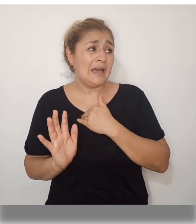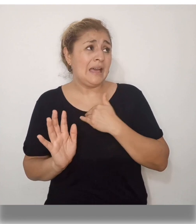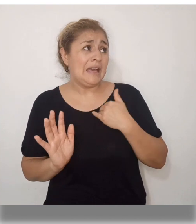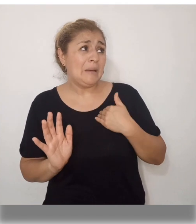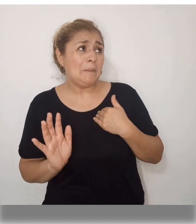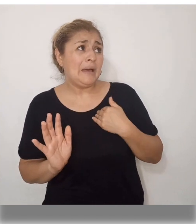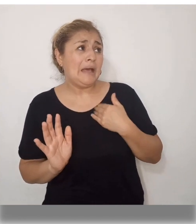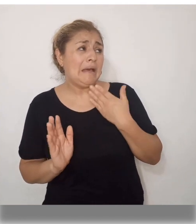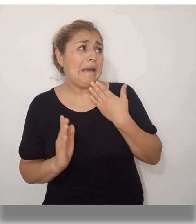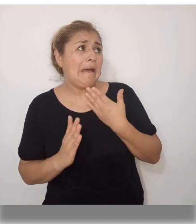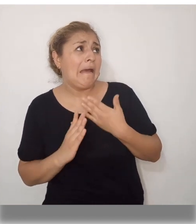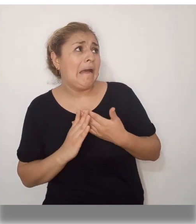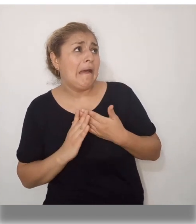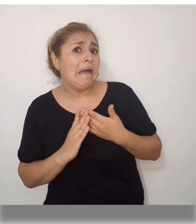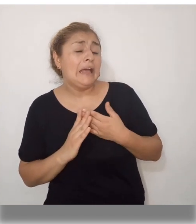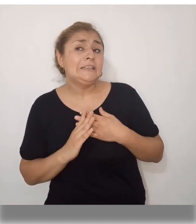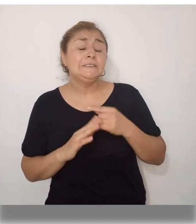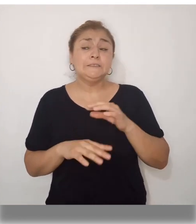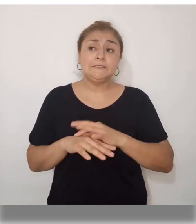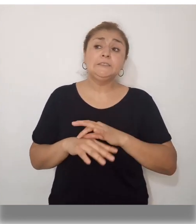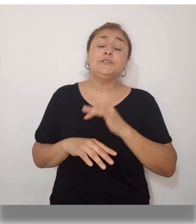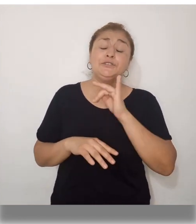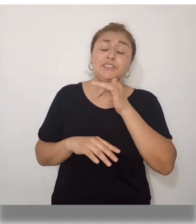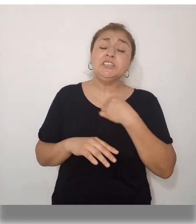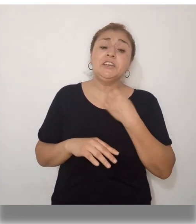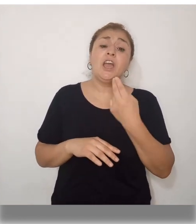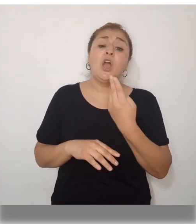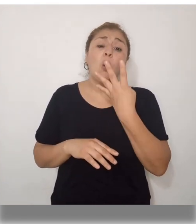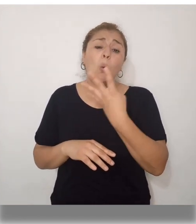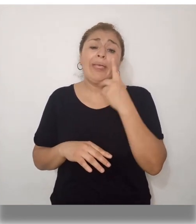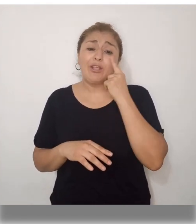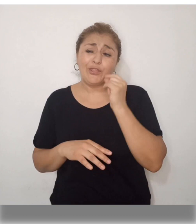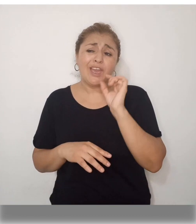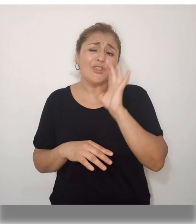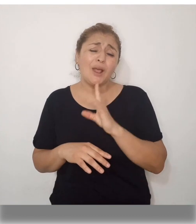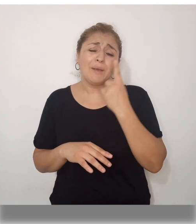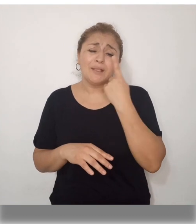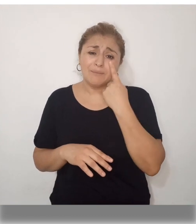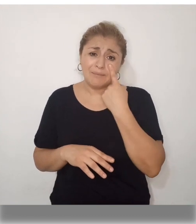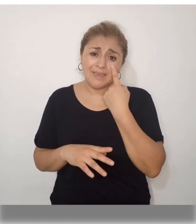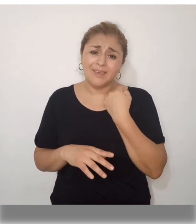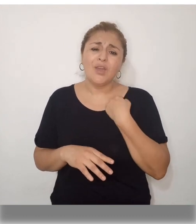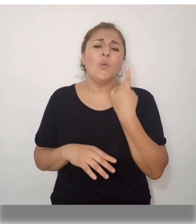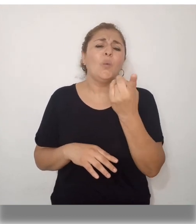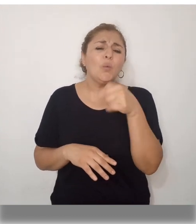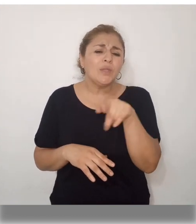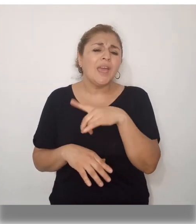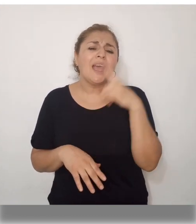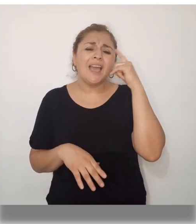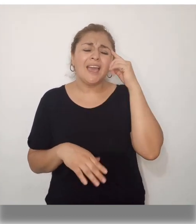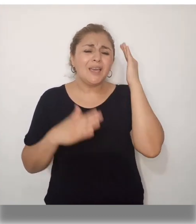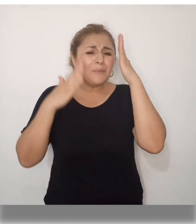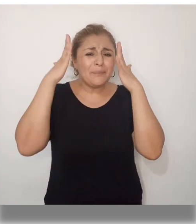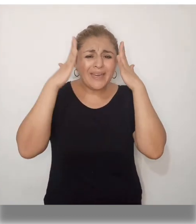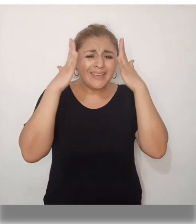vivir cuatro días Imagínate lo que es para una mamá primeriza recibir esta